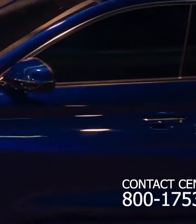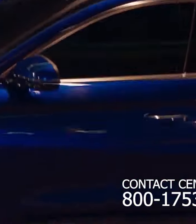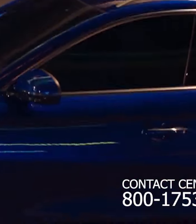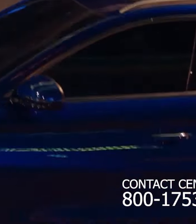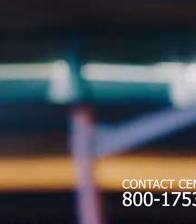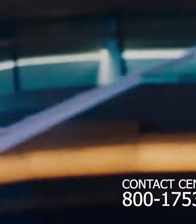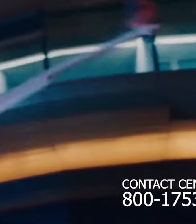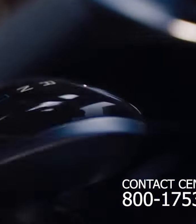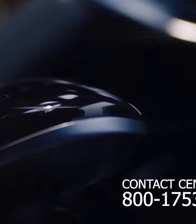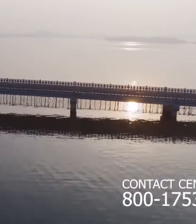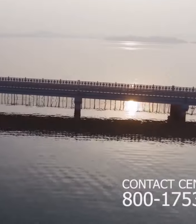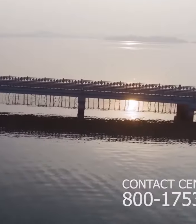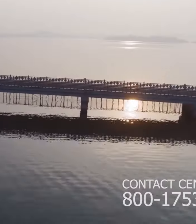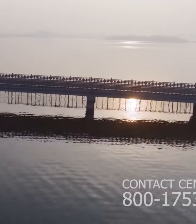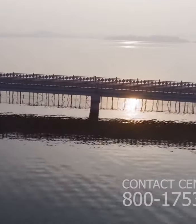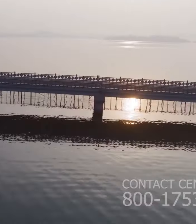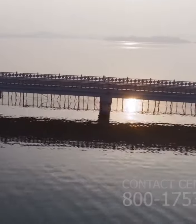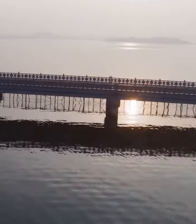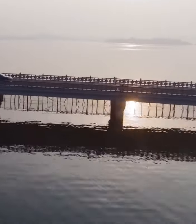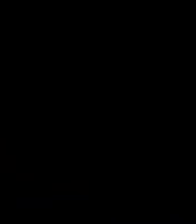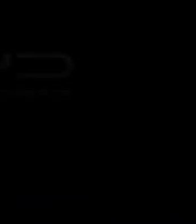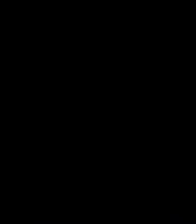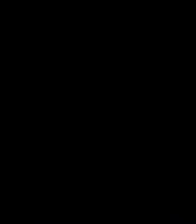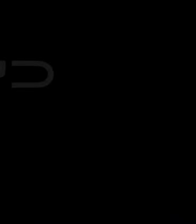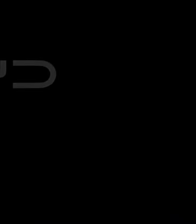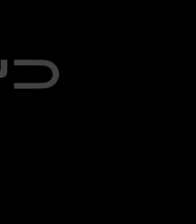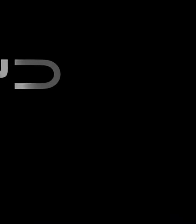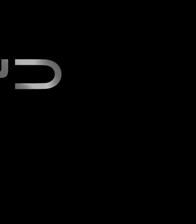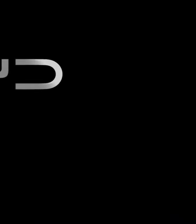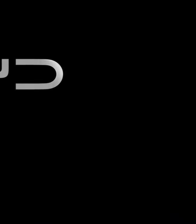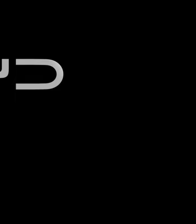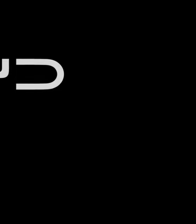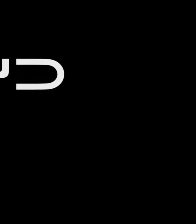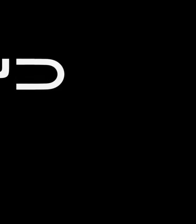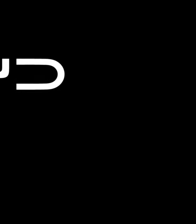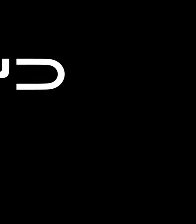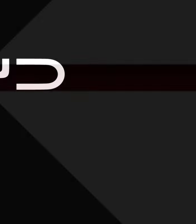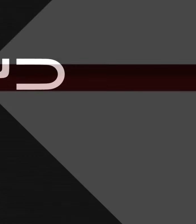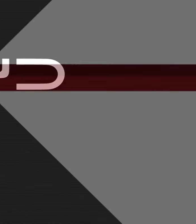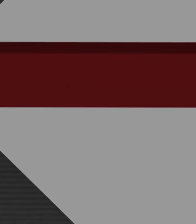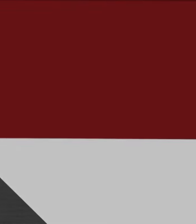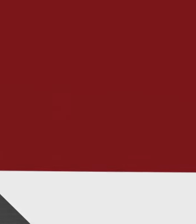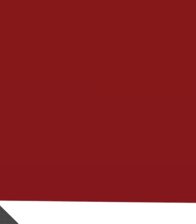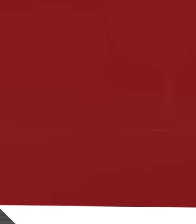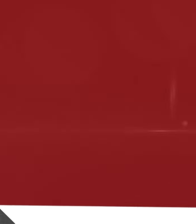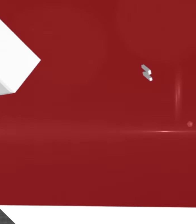ocupantes. Muy pronto todos los vehículos serán como B&D.